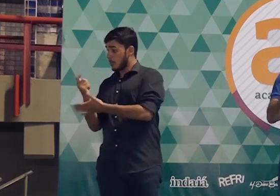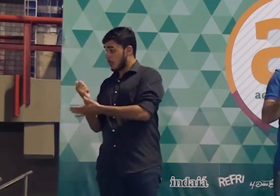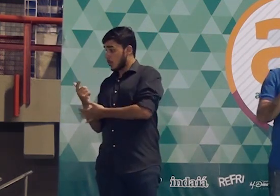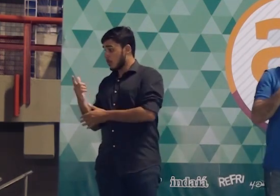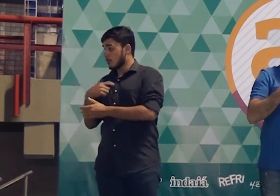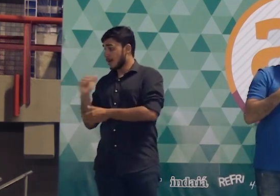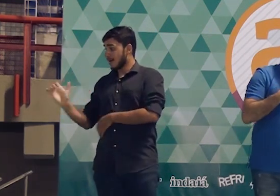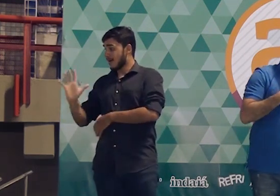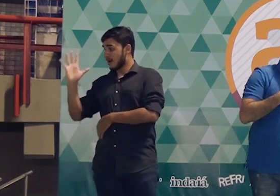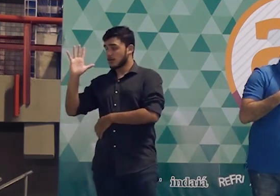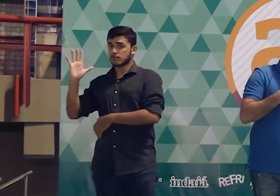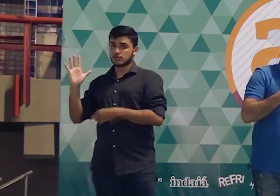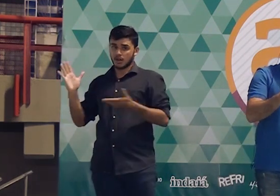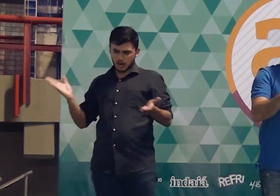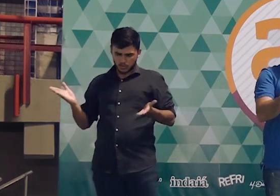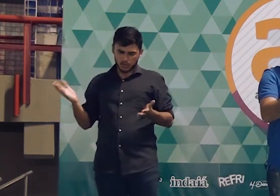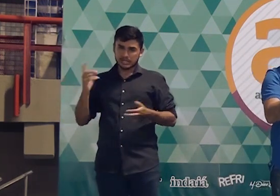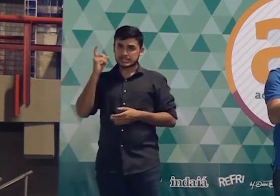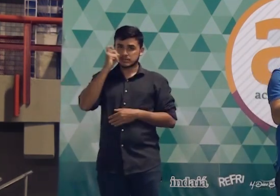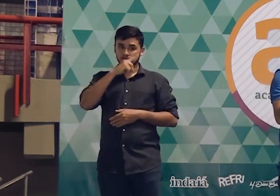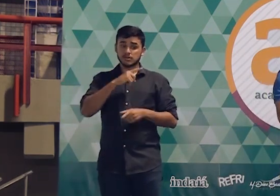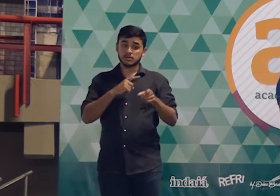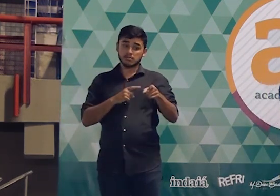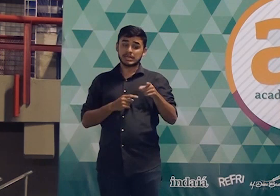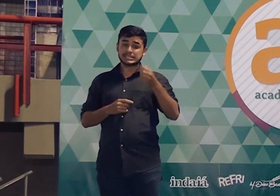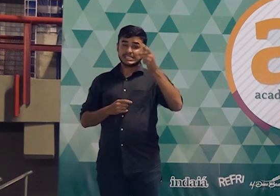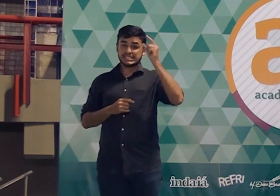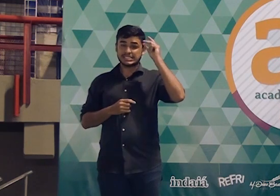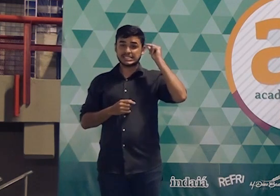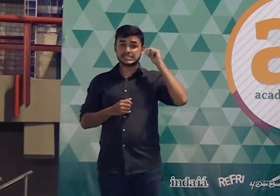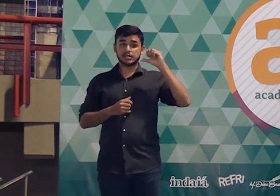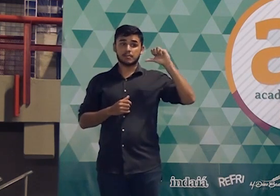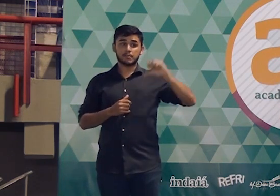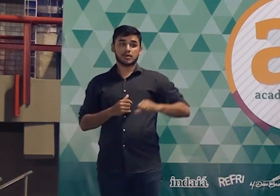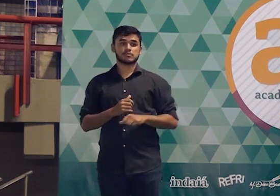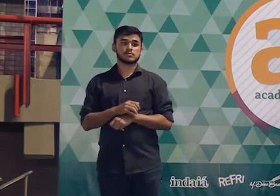Hoje, tá ruim, mas já foi pior.